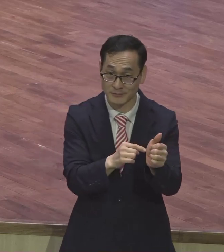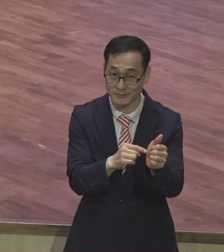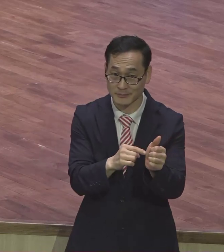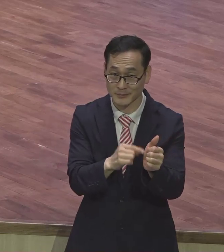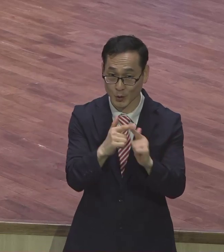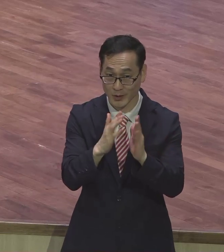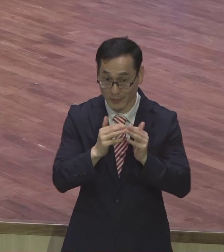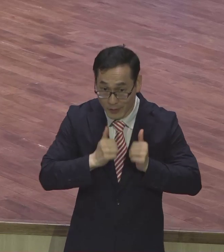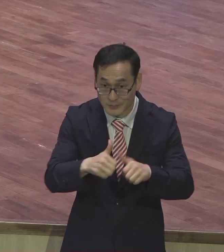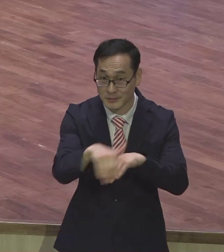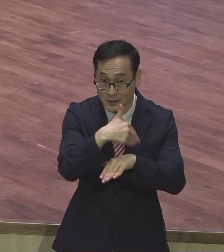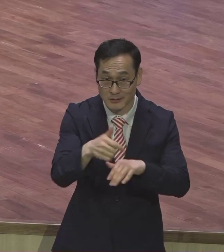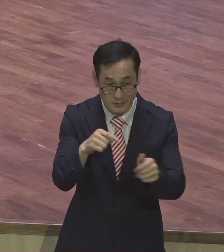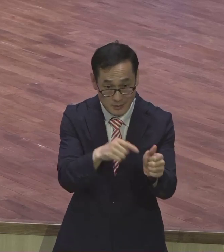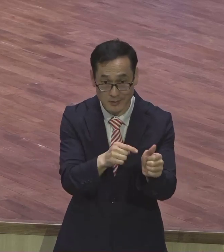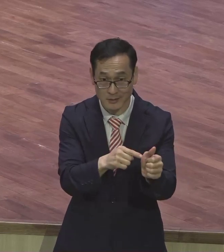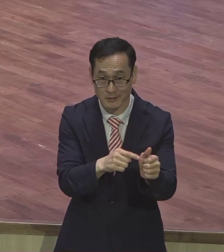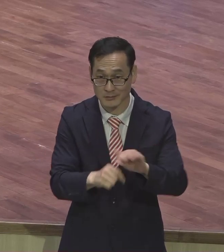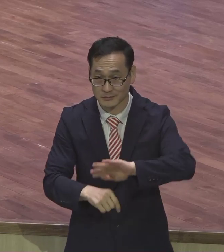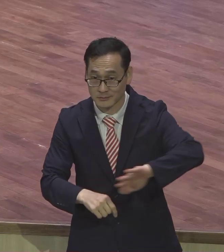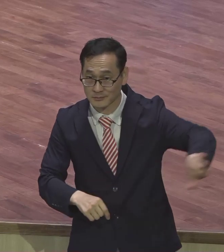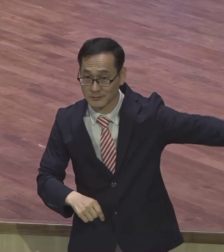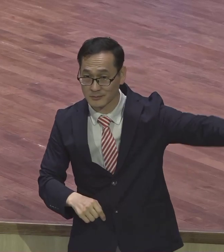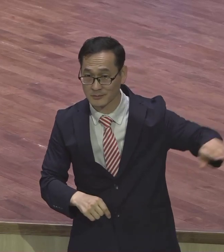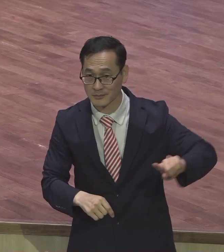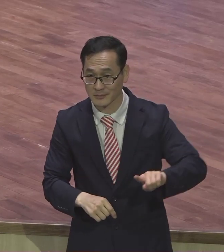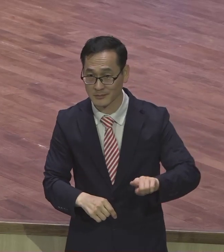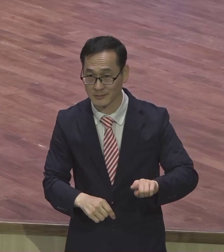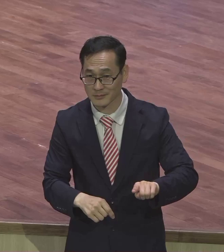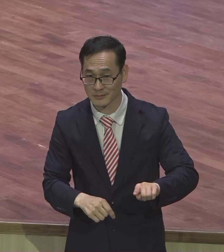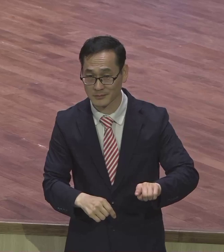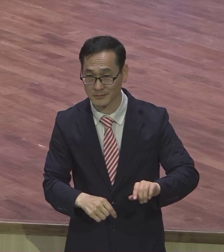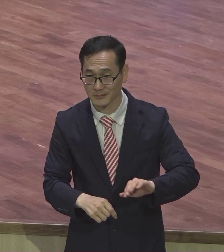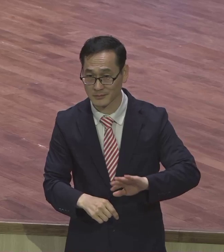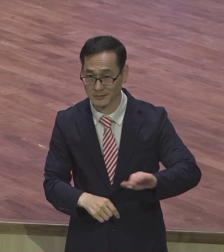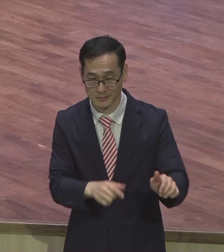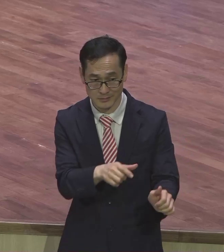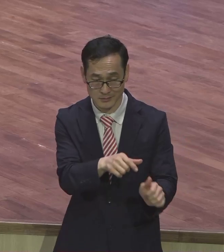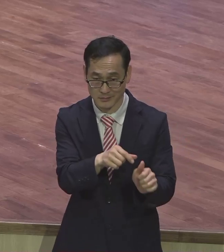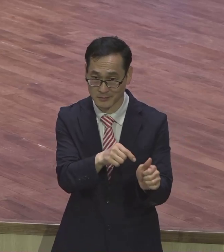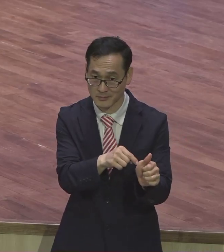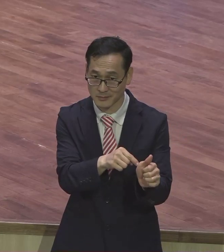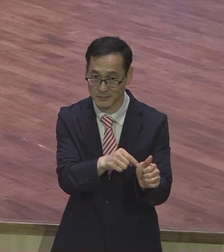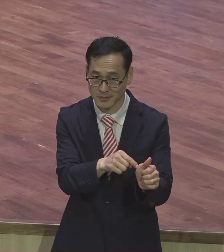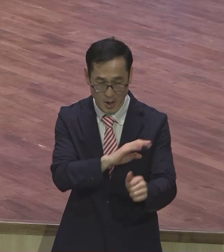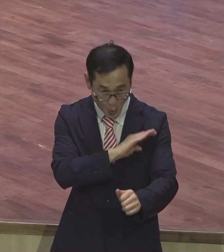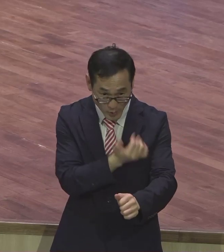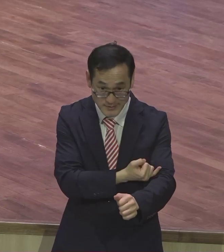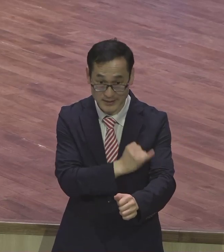똑같이 교회 다니는데 똑같은 장로인데 똑같은 권사인데